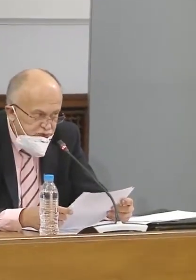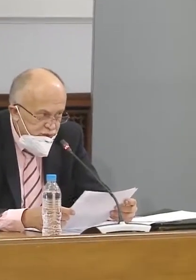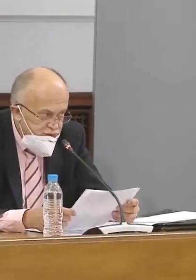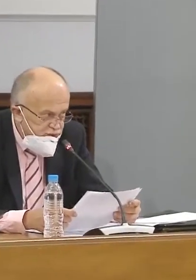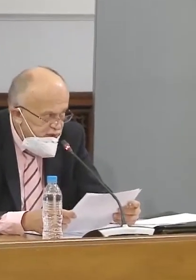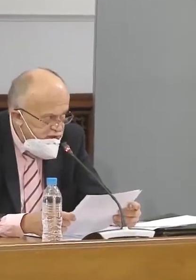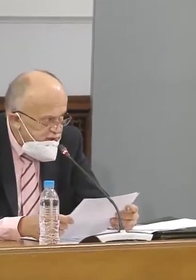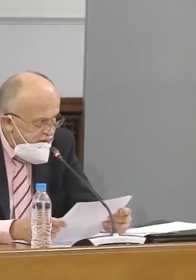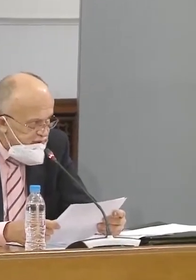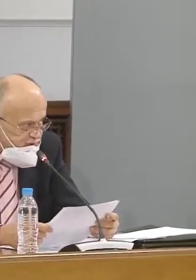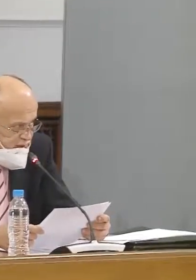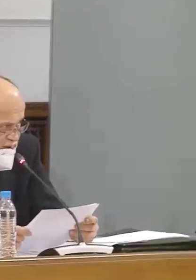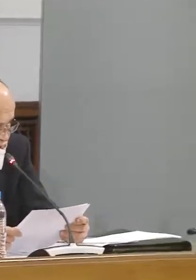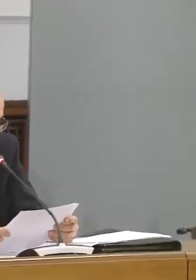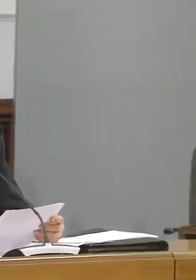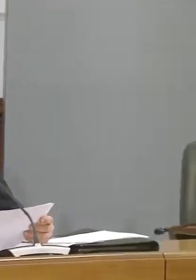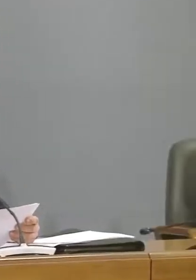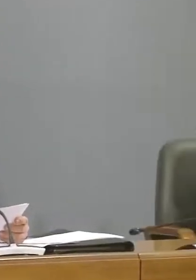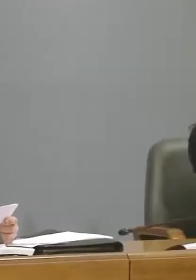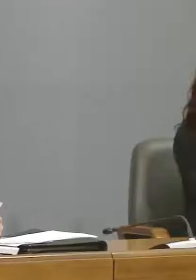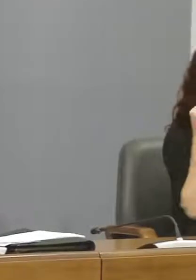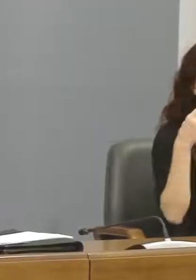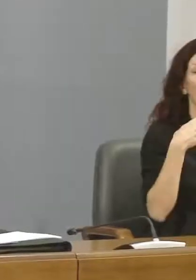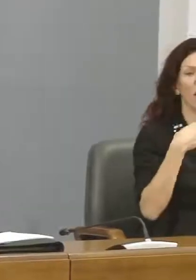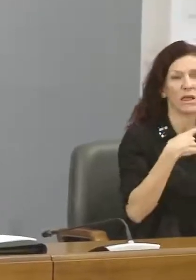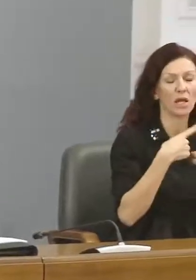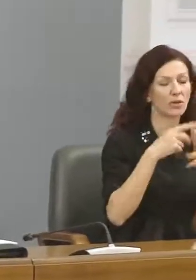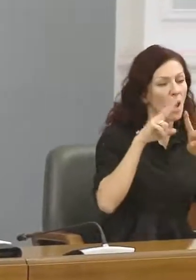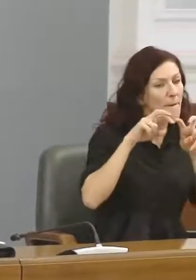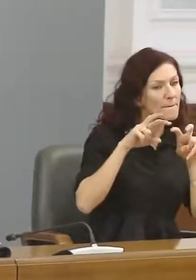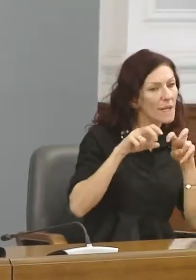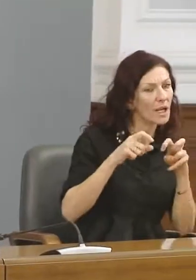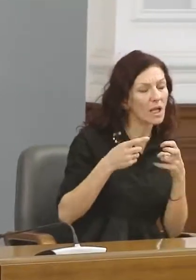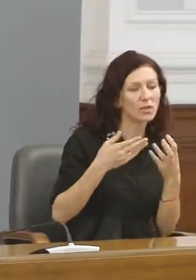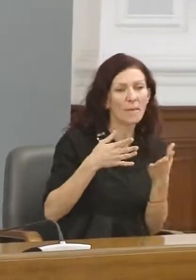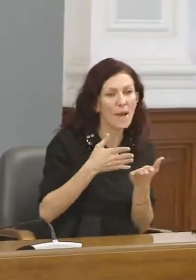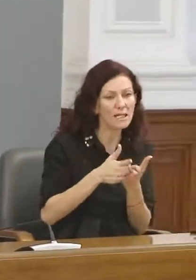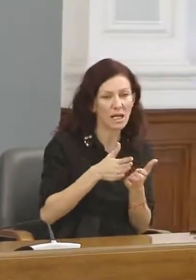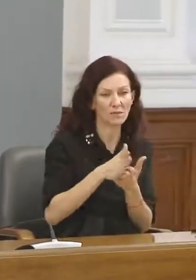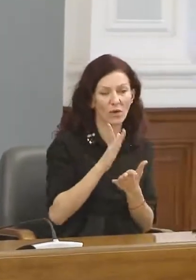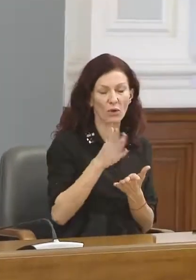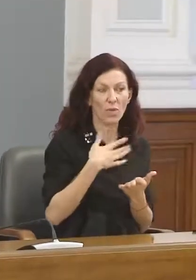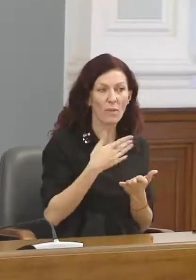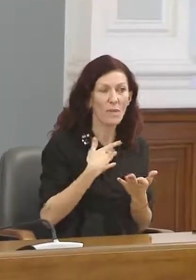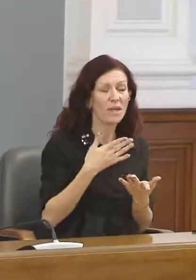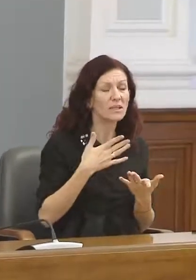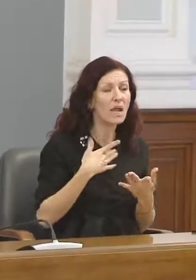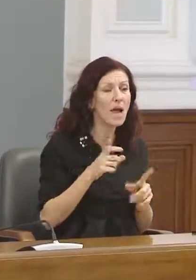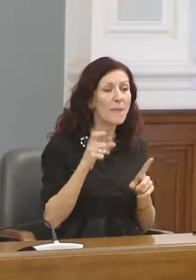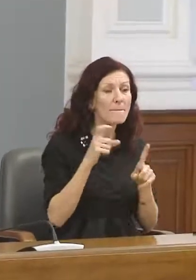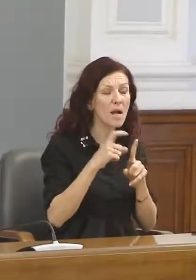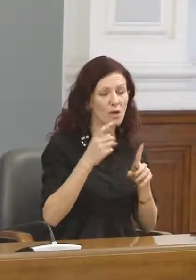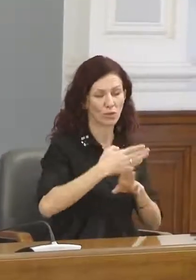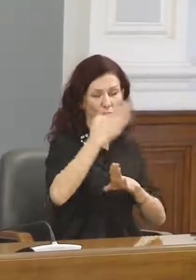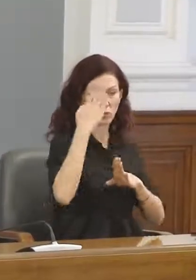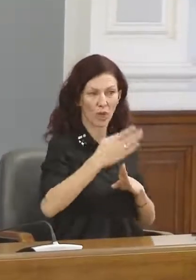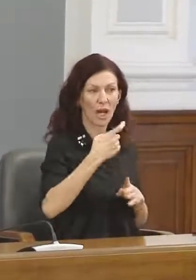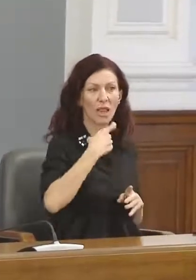с помощта на госпожа Начева се преглежда средствата, които имаме, за да може да бъде осигурен ресурс до края на годината.